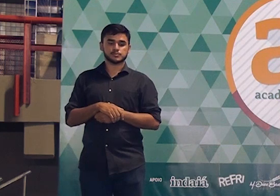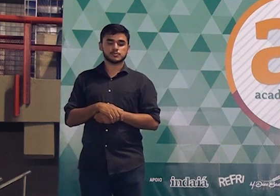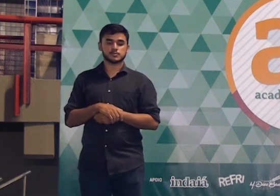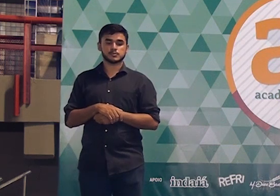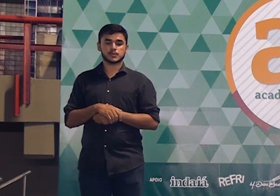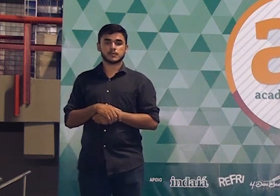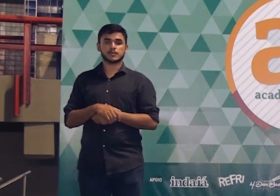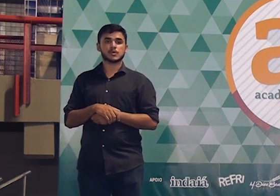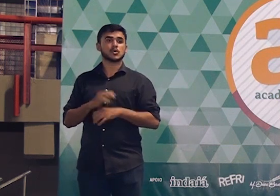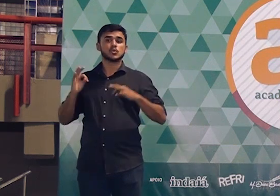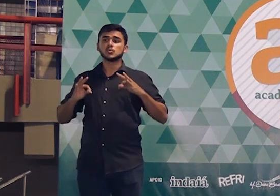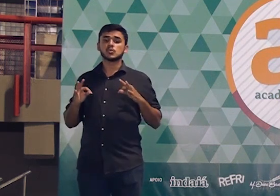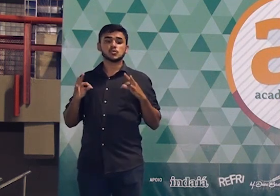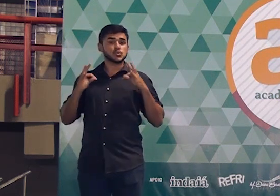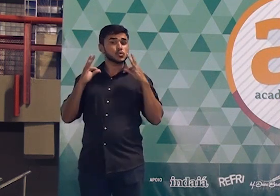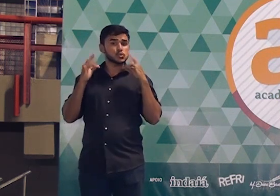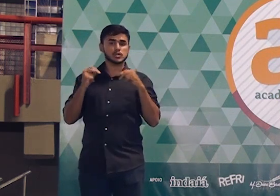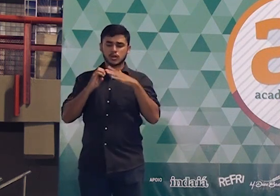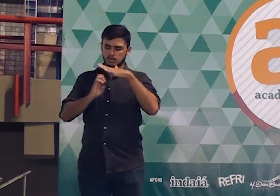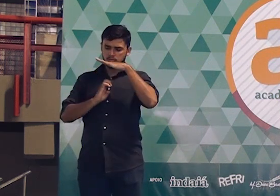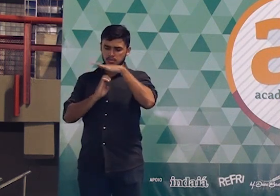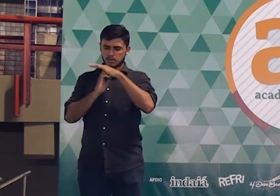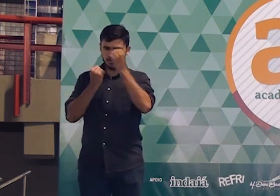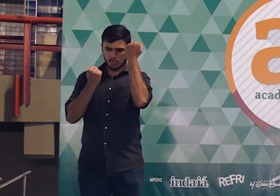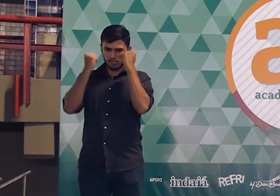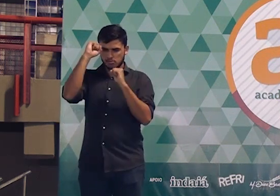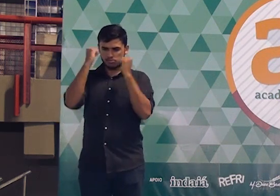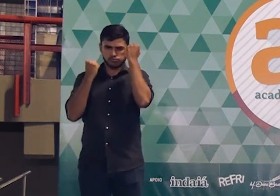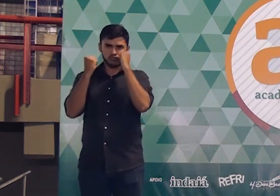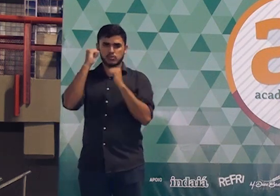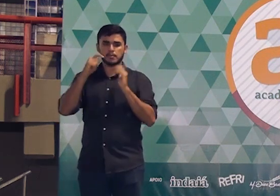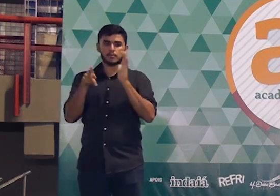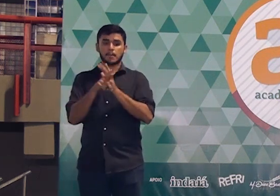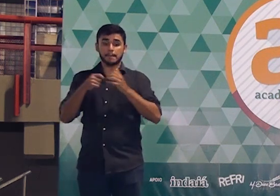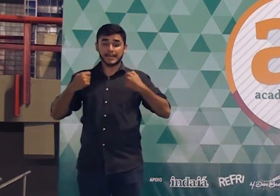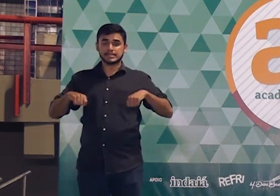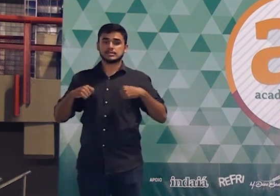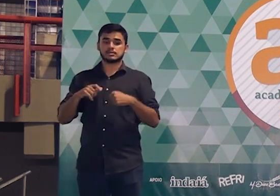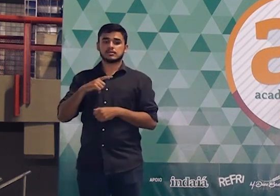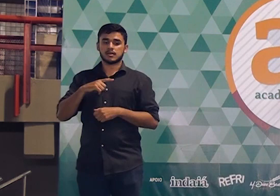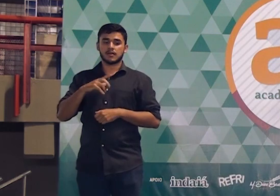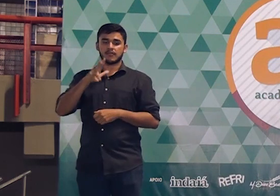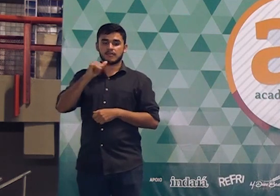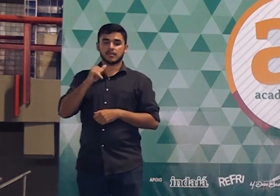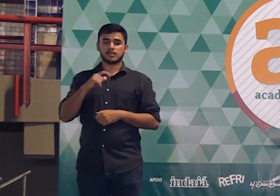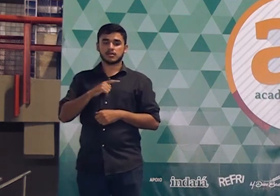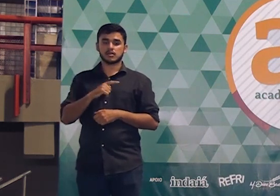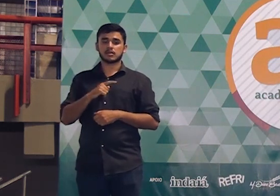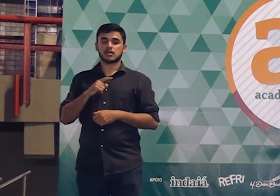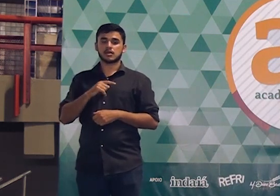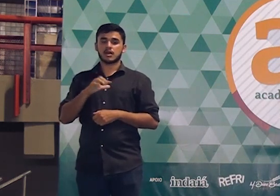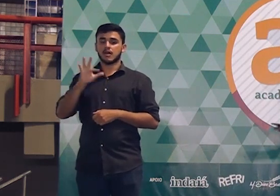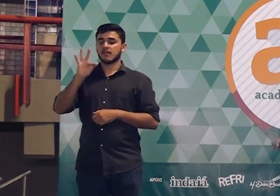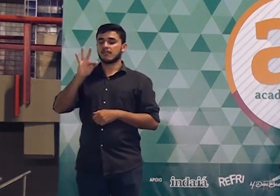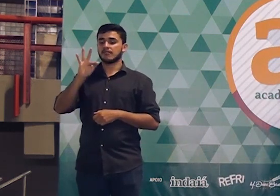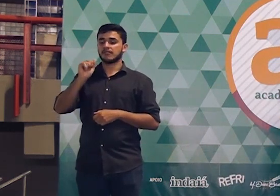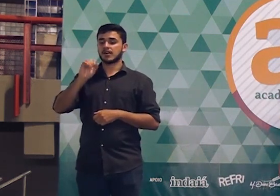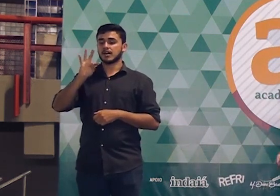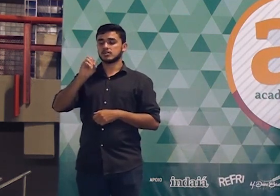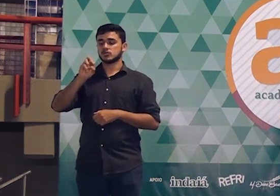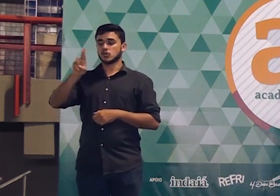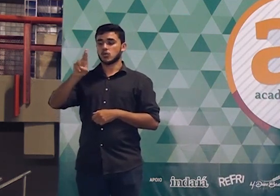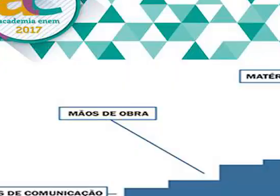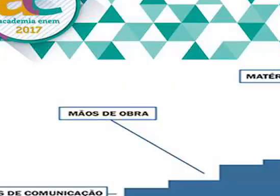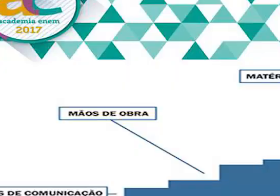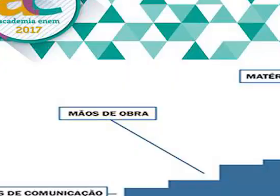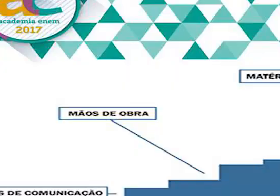planeta. Toda indústria, para ser instalada, ela precisa de fatores locacionais. O que